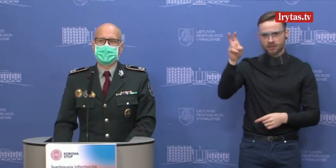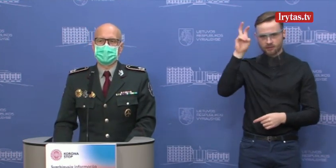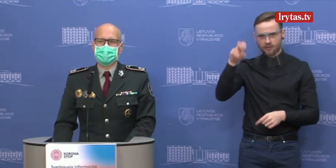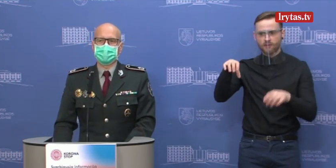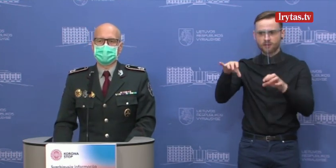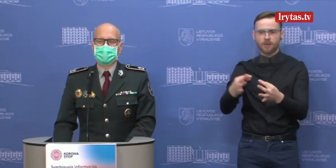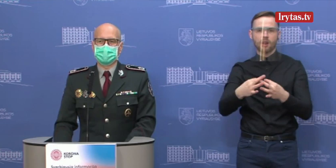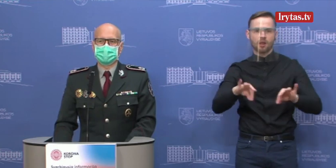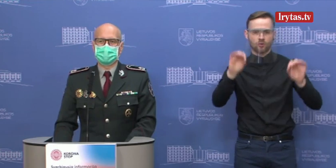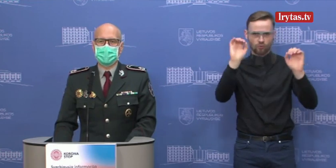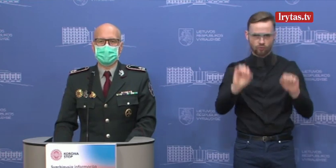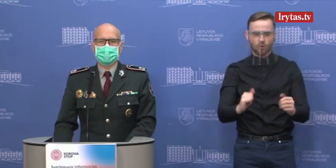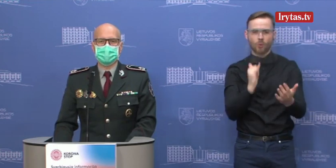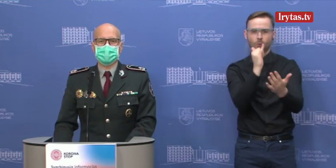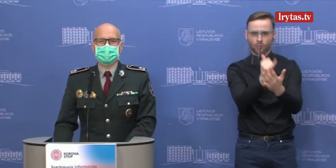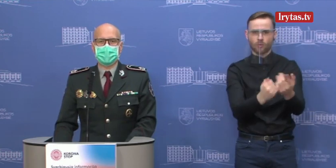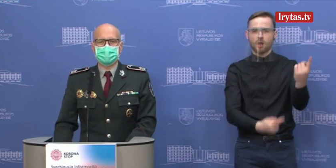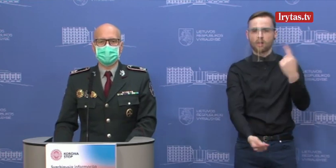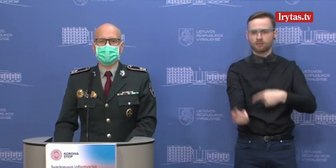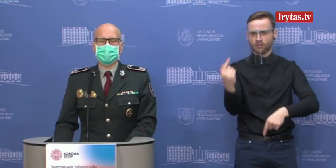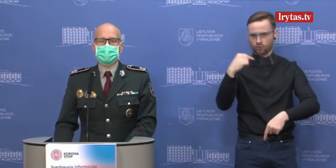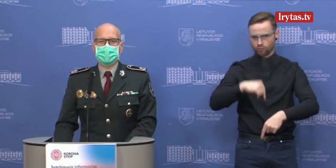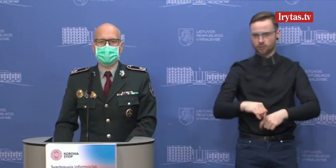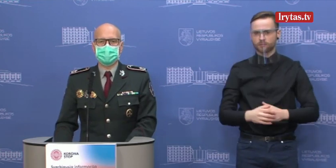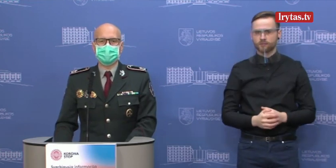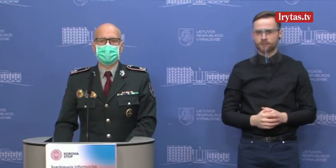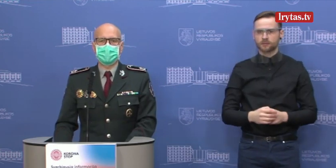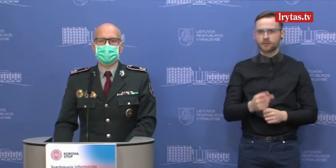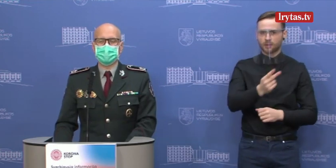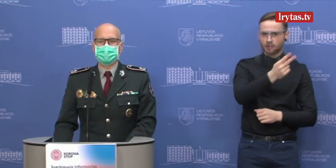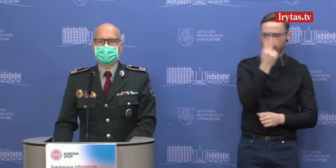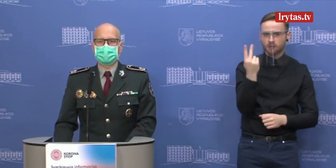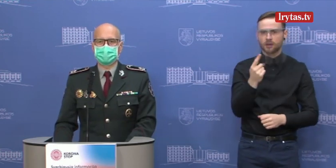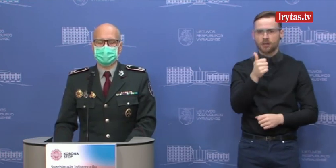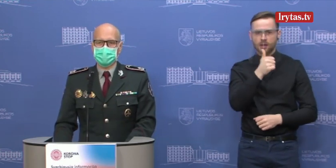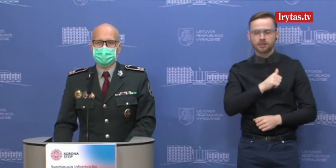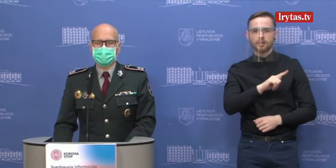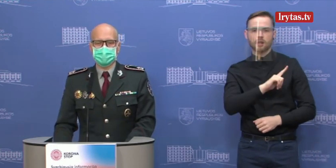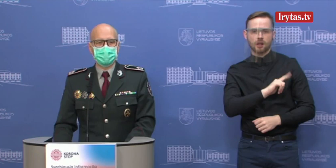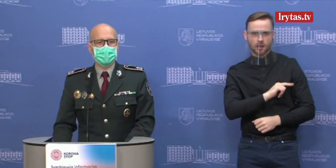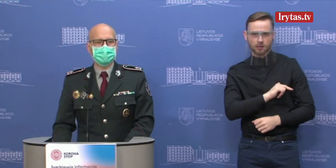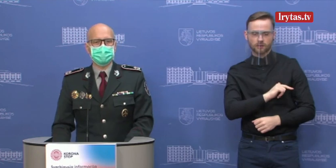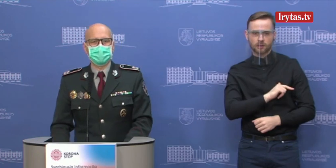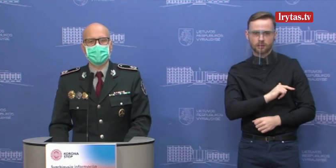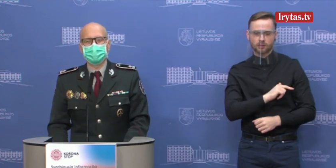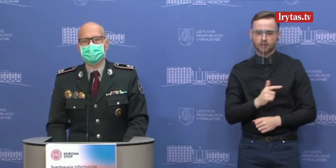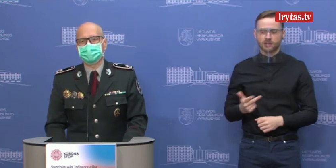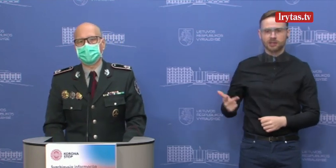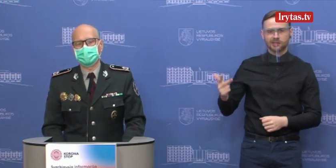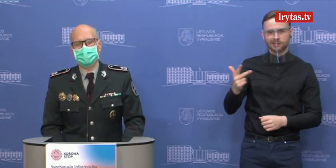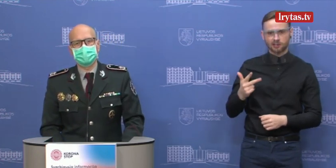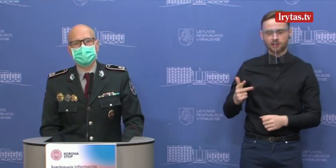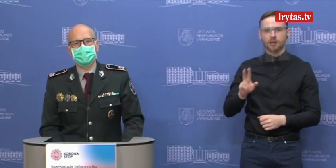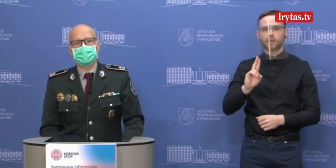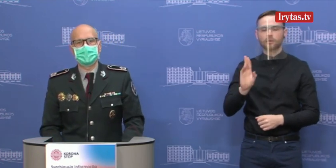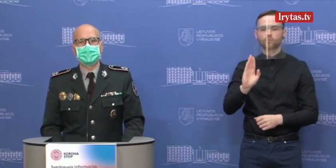išimtis, tačiau Lenkijos, Latvijos, Estijos piliečiams, taip pat ir Lietuvos Respublikos piliečiams, kurie vyks